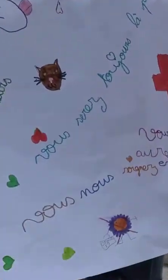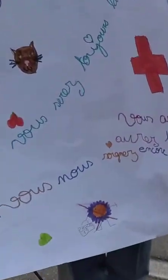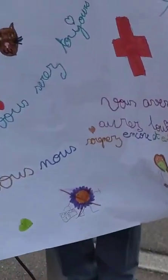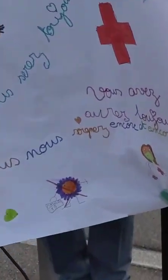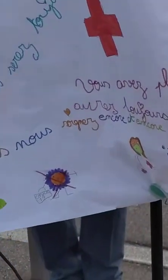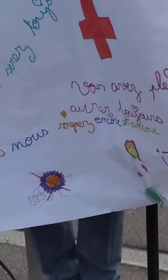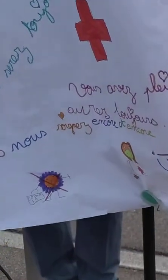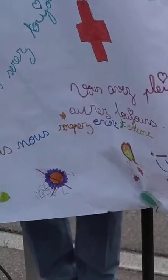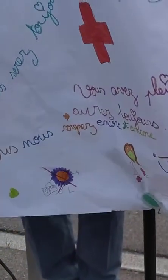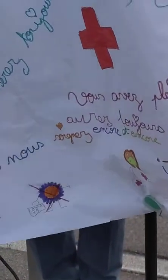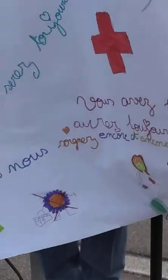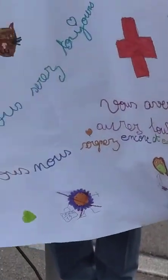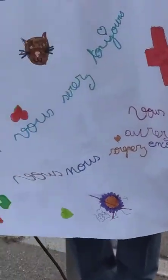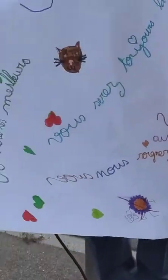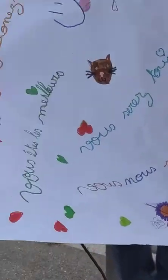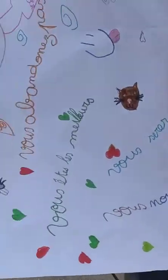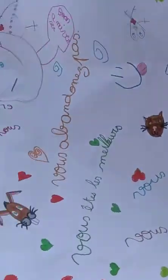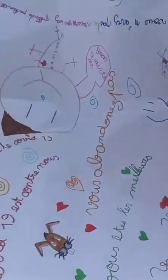hôpital.